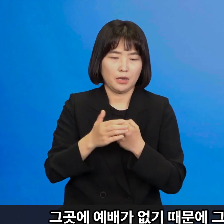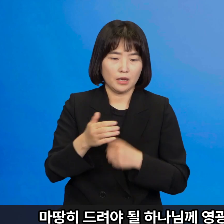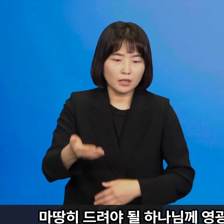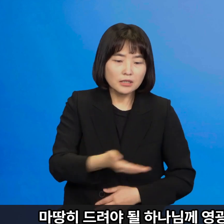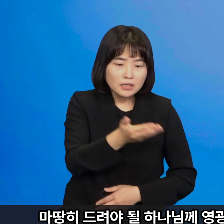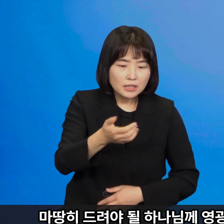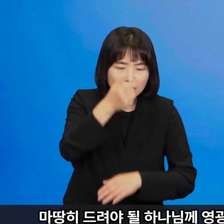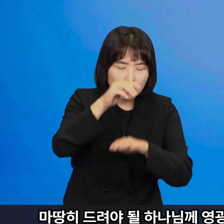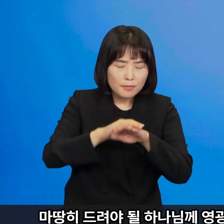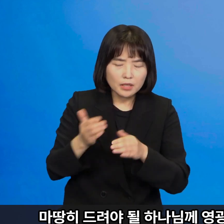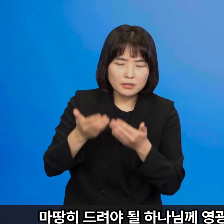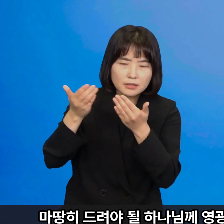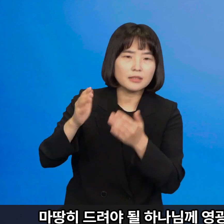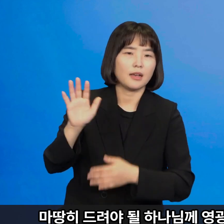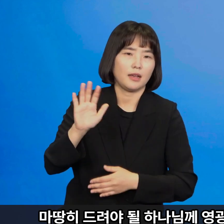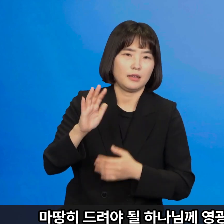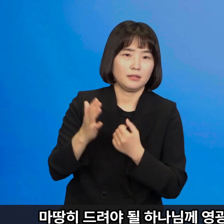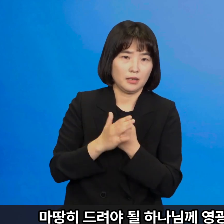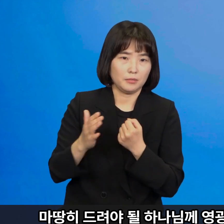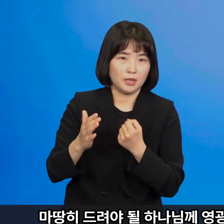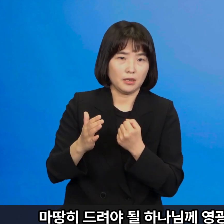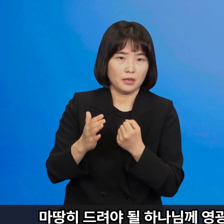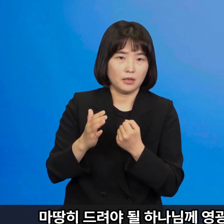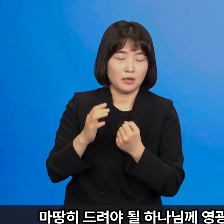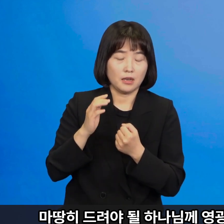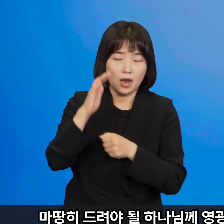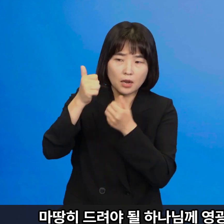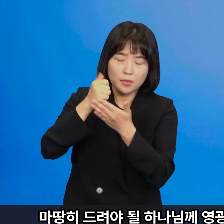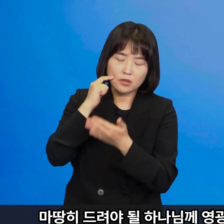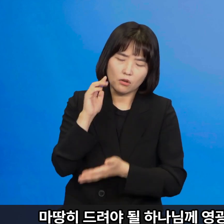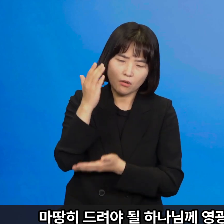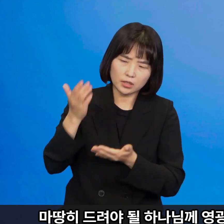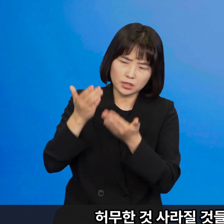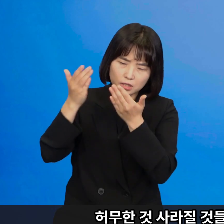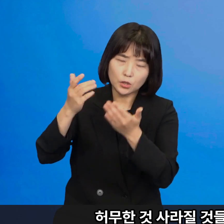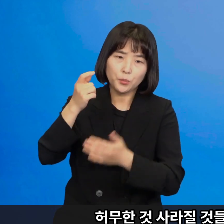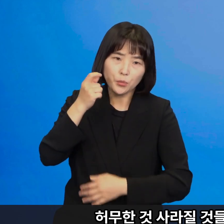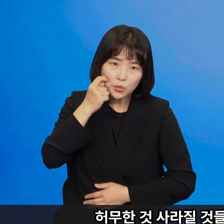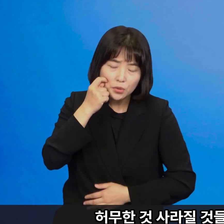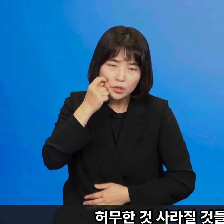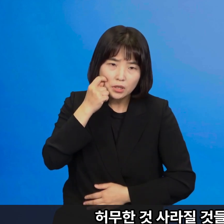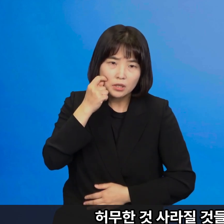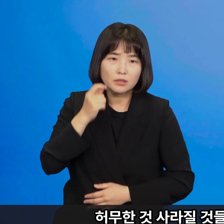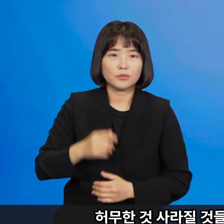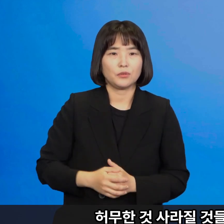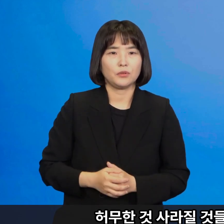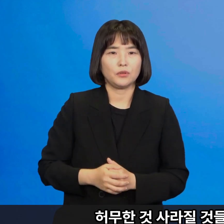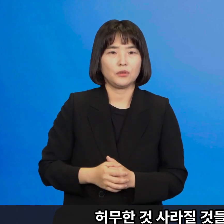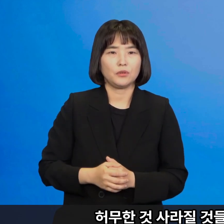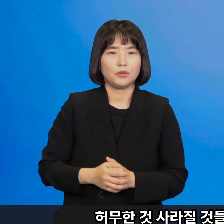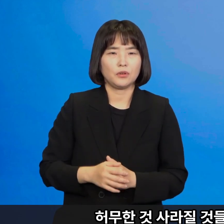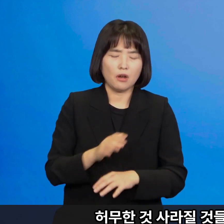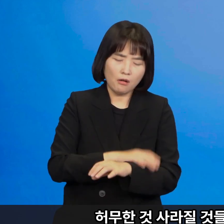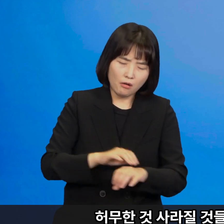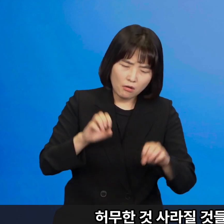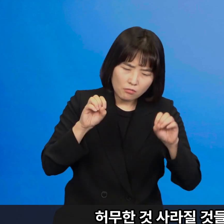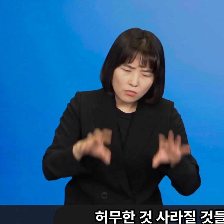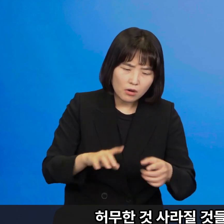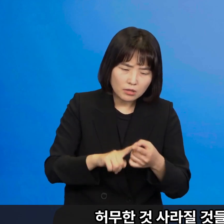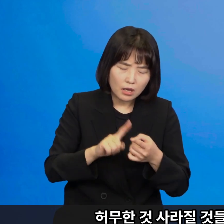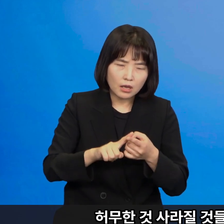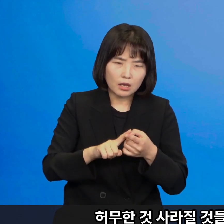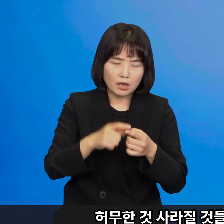때문에, 마땅히 드려야 될 하나님께 영광을 드려야 할 것을 드리지 못한 채 허무한 것, 사라질 것들을